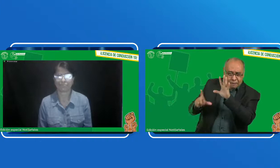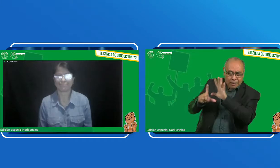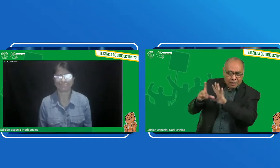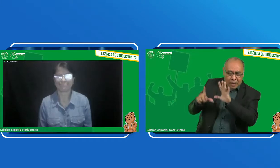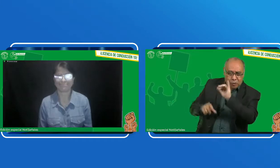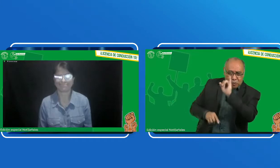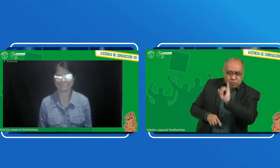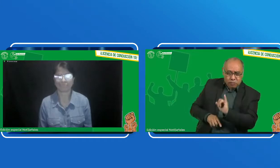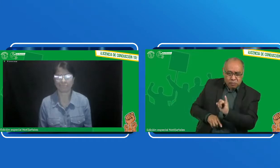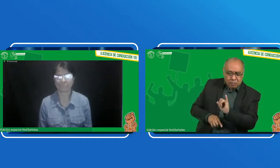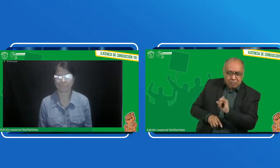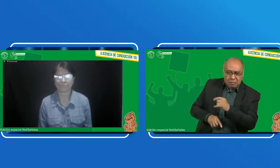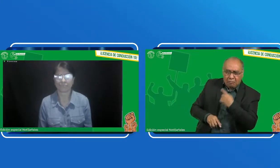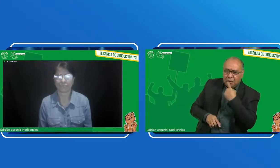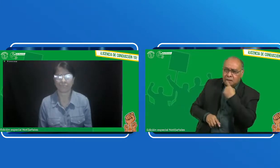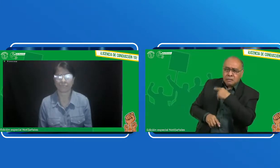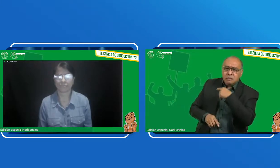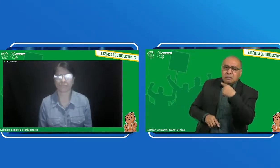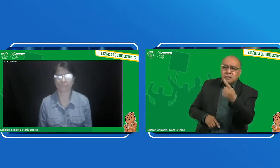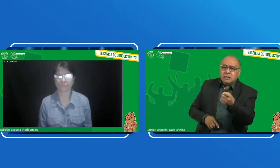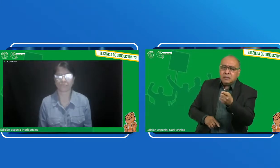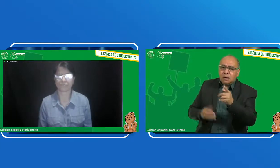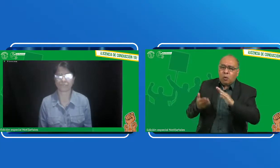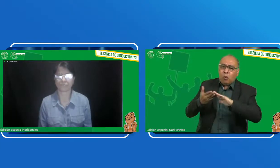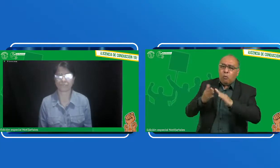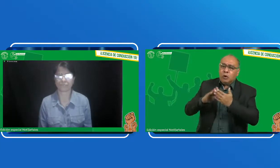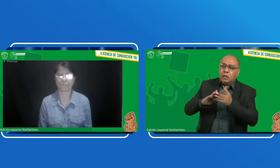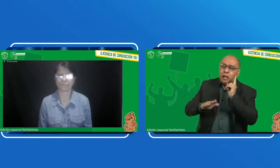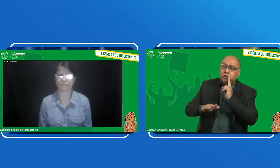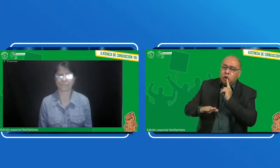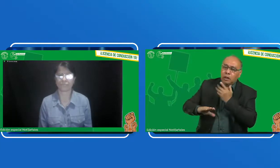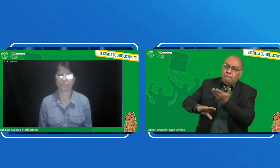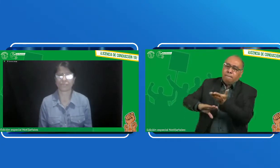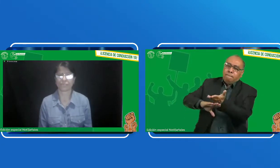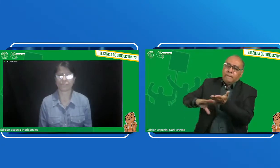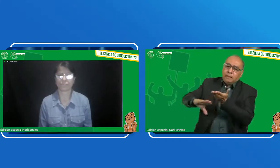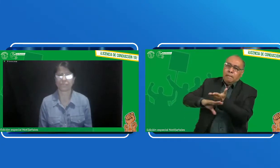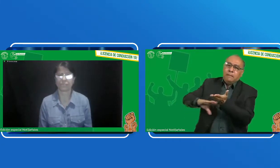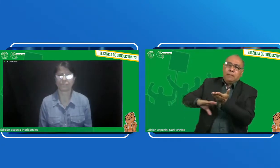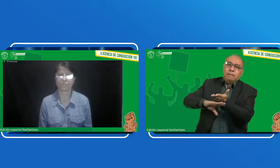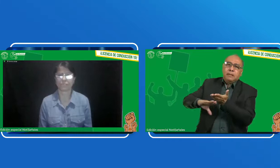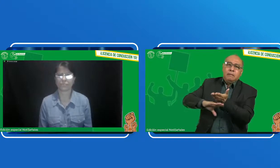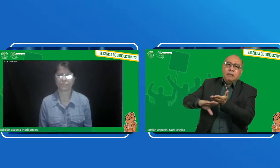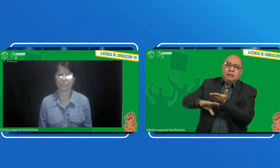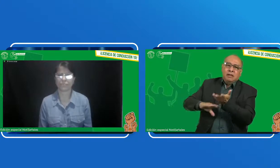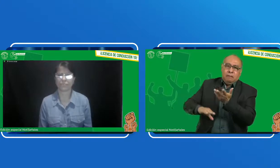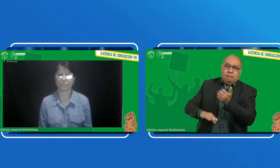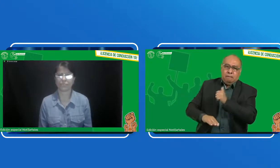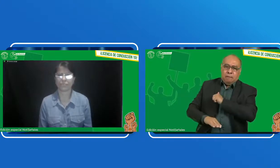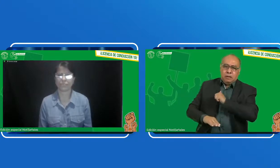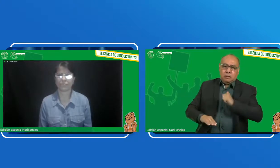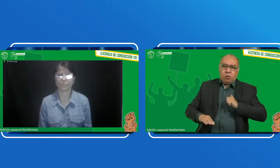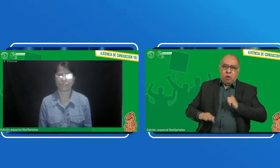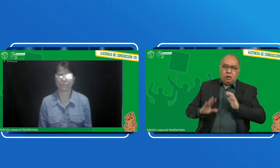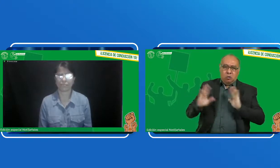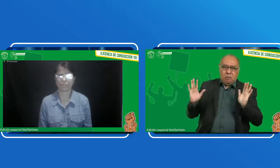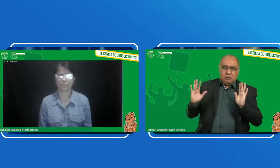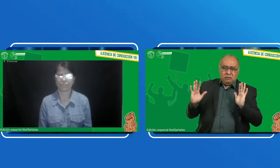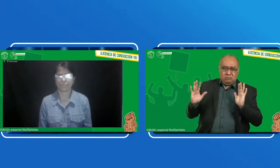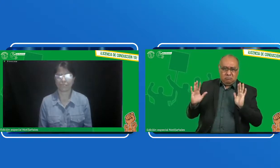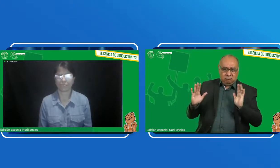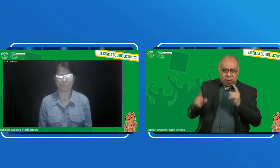¿Lo viste, Sandra? Así es, sí. En este video, el doctor Lota habla